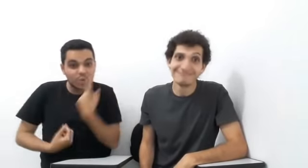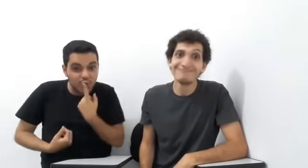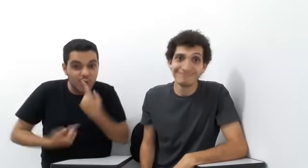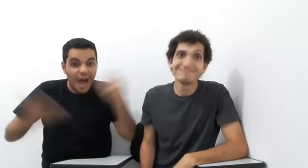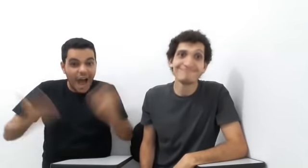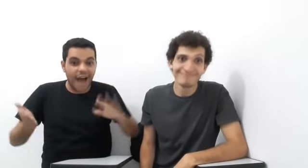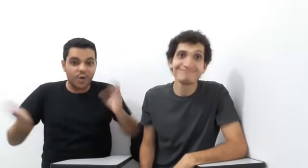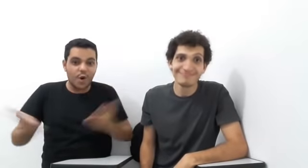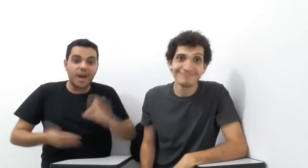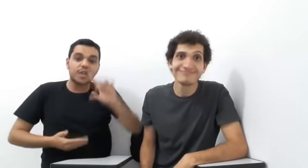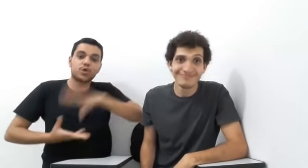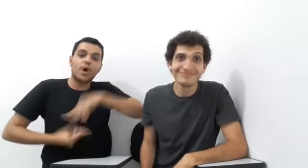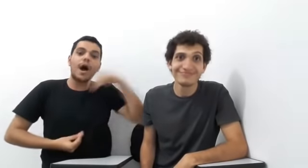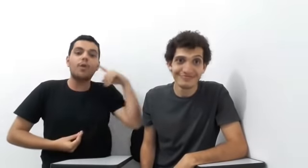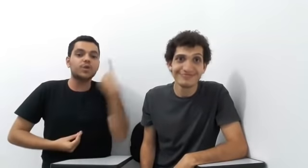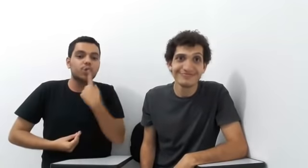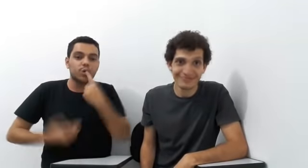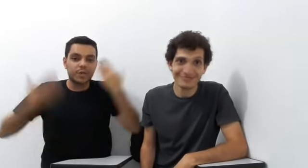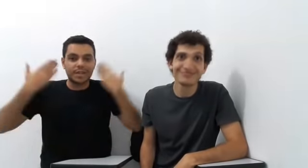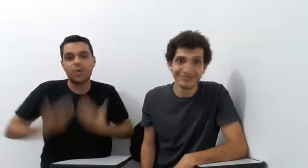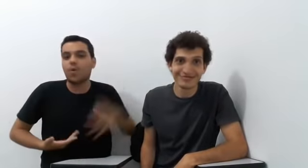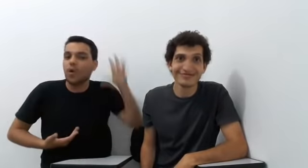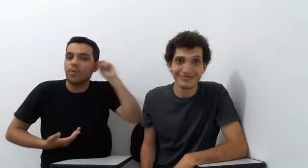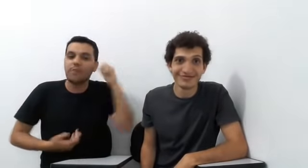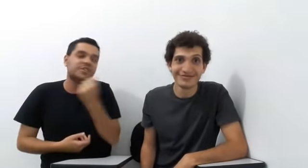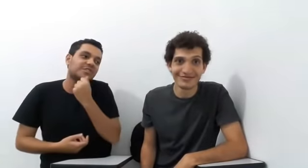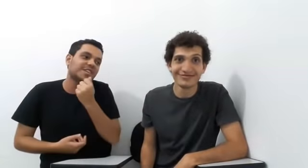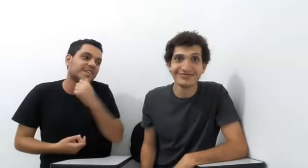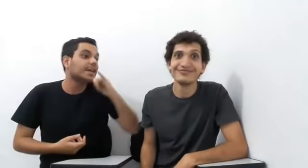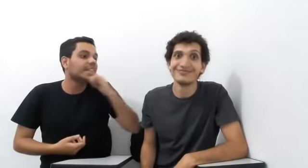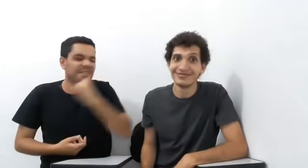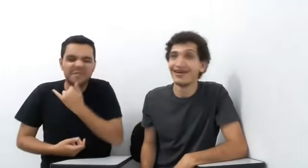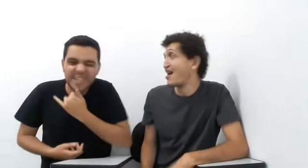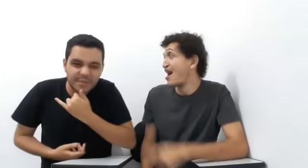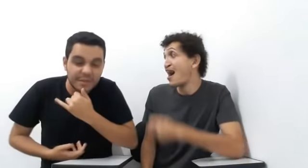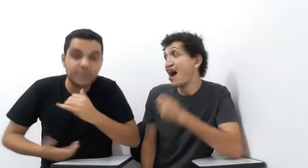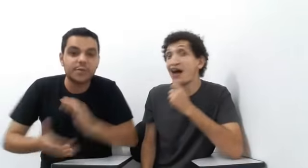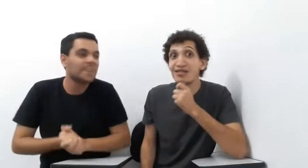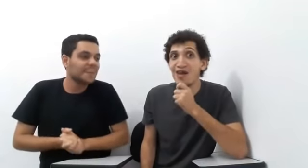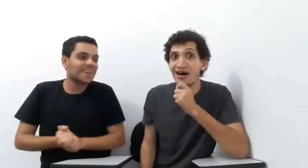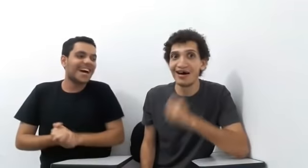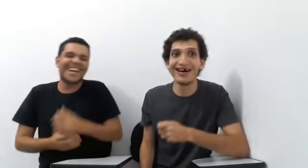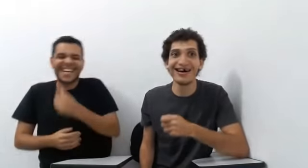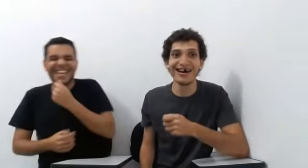surdo. Agora só a alma surda, né? O corpo ouvinte ainda, infelizmente. Ainda.